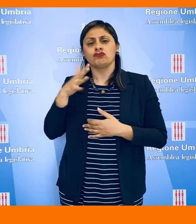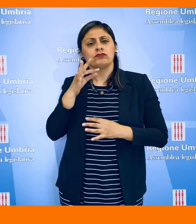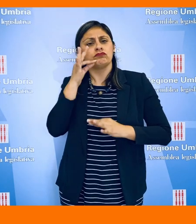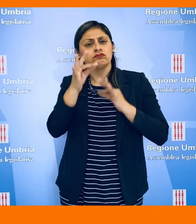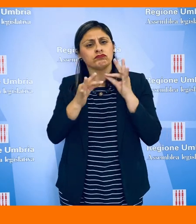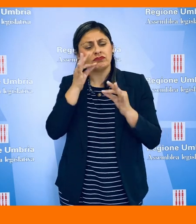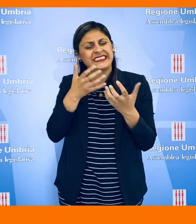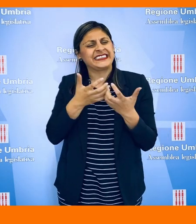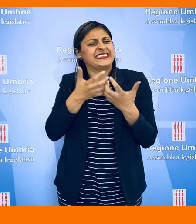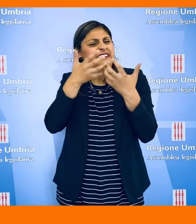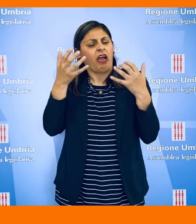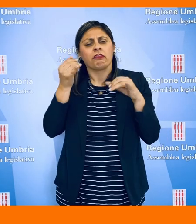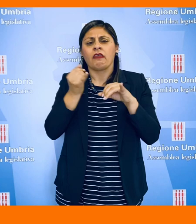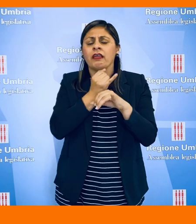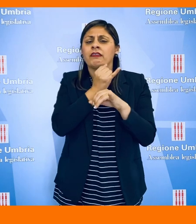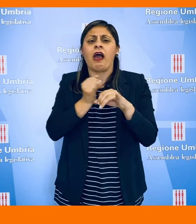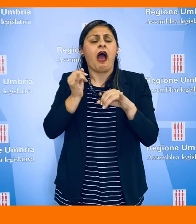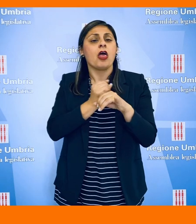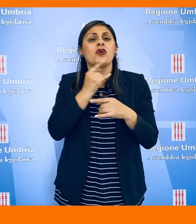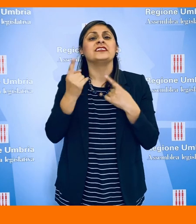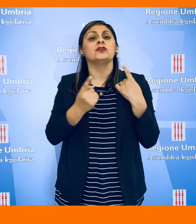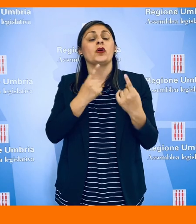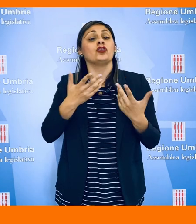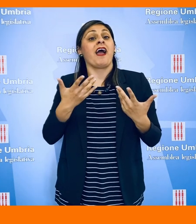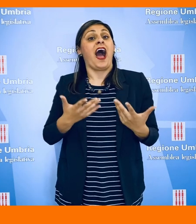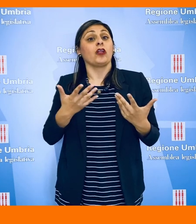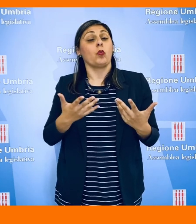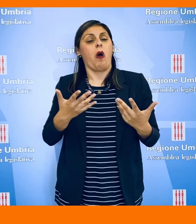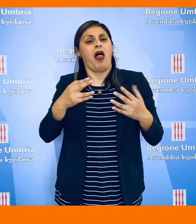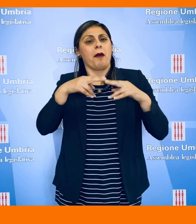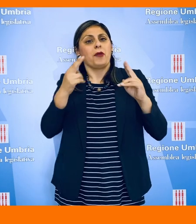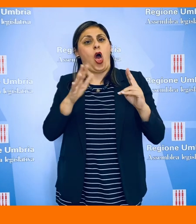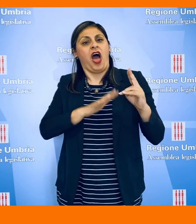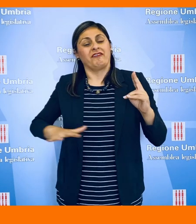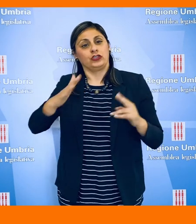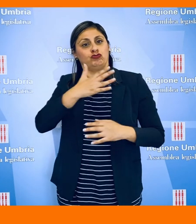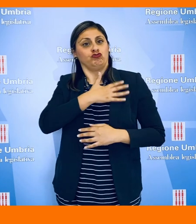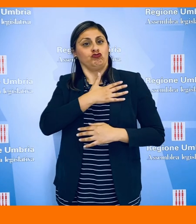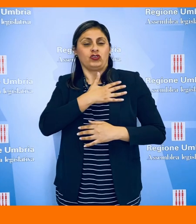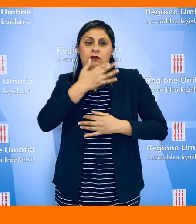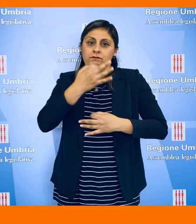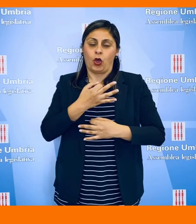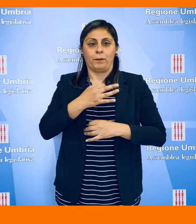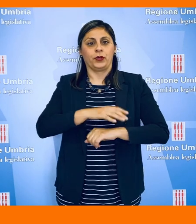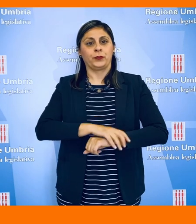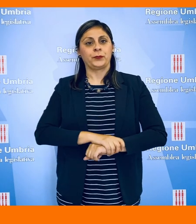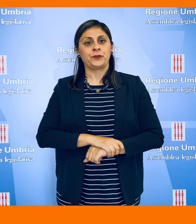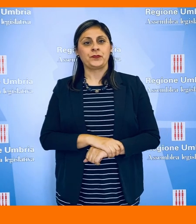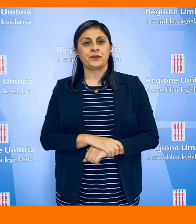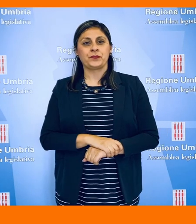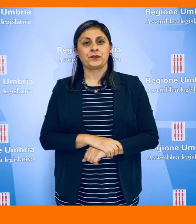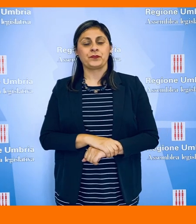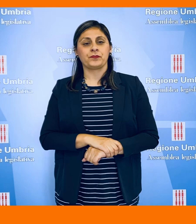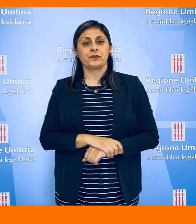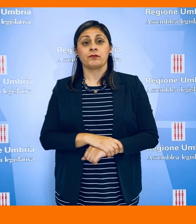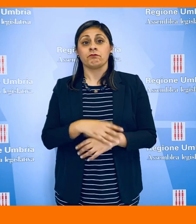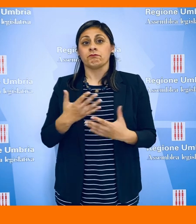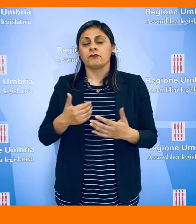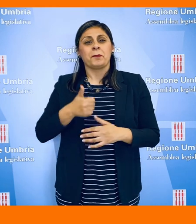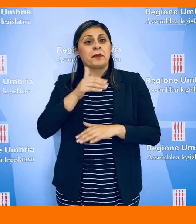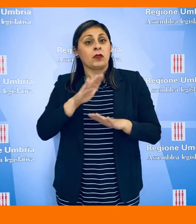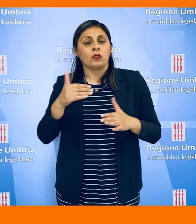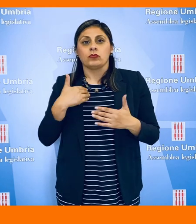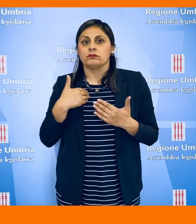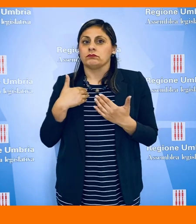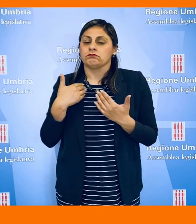maniera estremamente dettagliata la situazione attuale della sua giurisdizione, Terni e provincia. Innanzitutto io saluto con